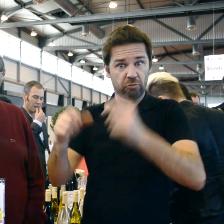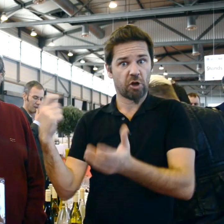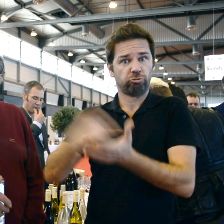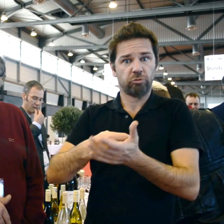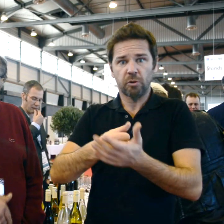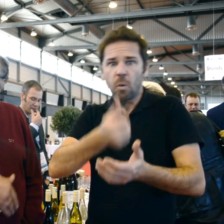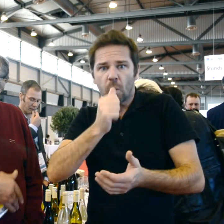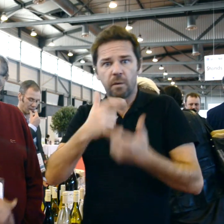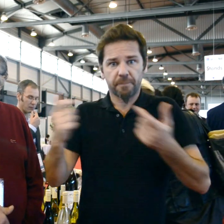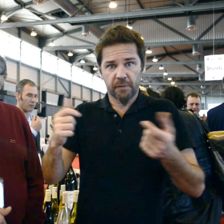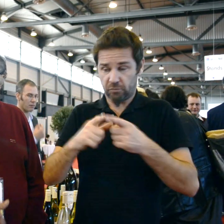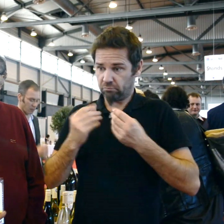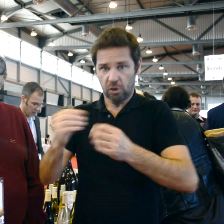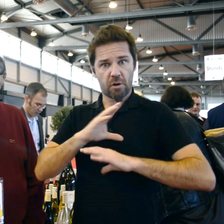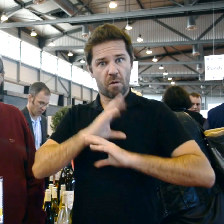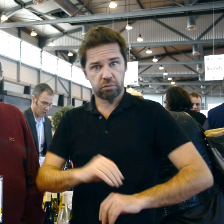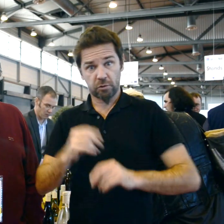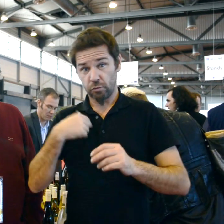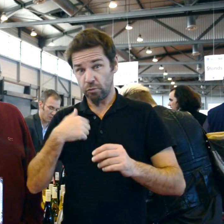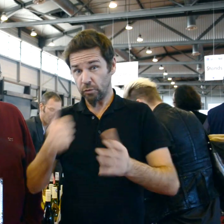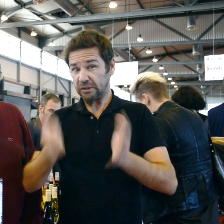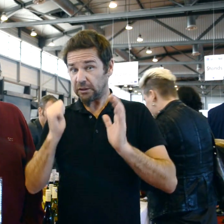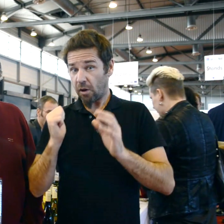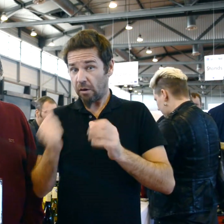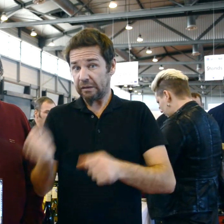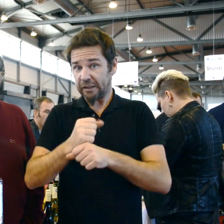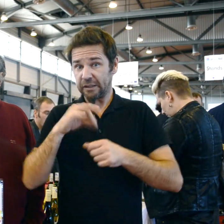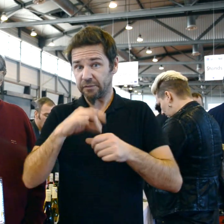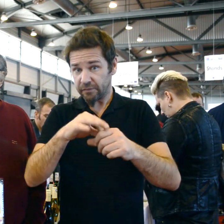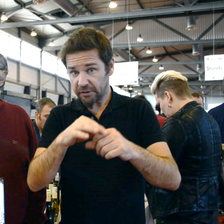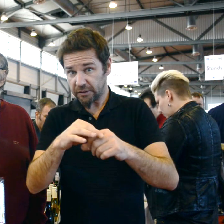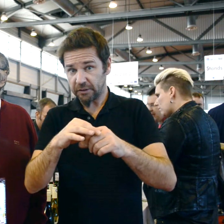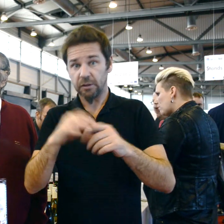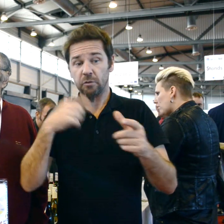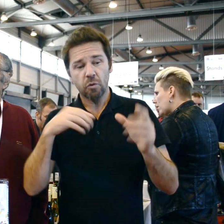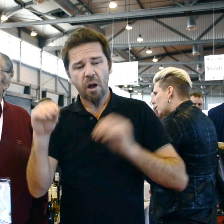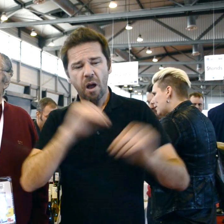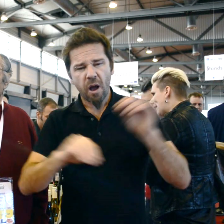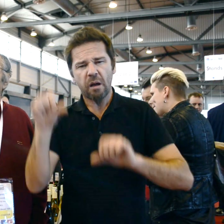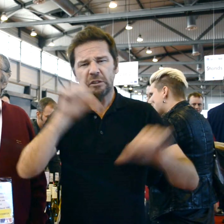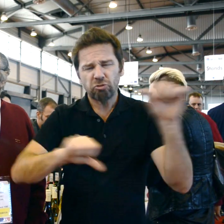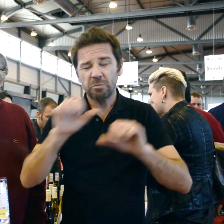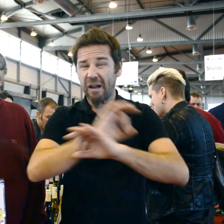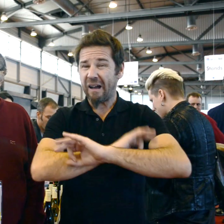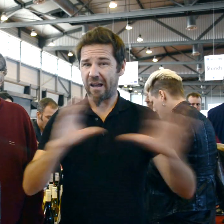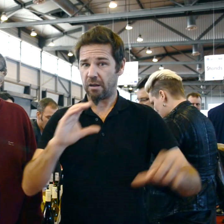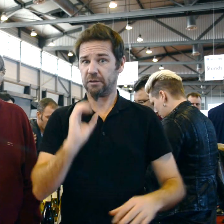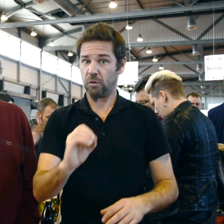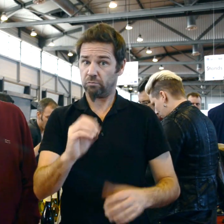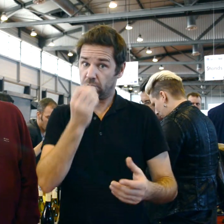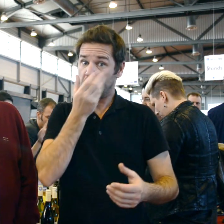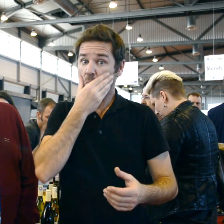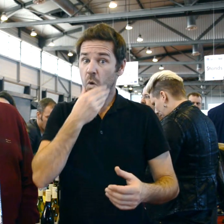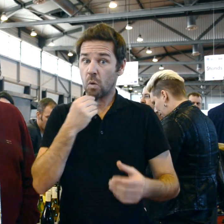savoir que nous, depuis 6 ans que ces vignes sont plantées, il n'y a pas un seul appareil de traitement qui soit rentré dedans. Donc, si vous voulez, c'est quand même un beau